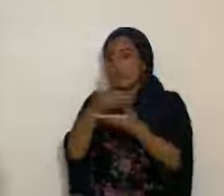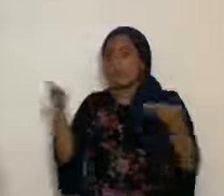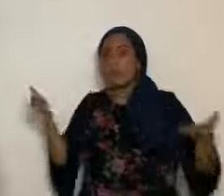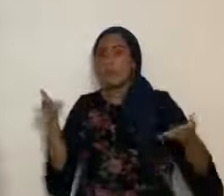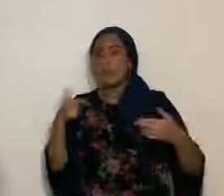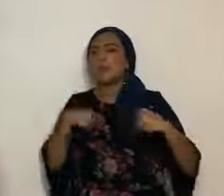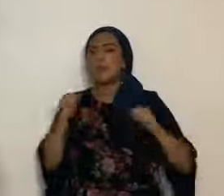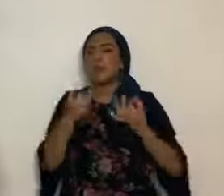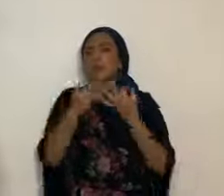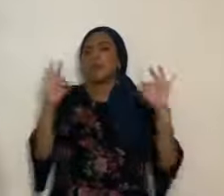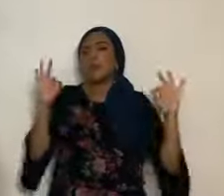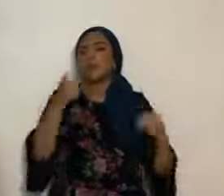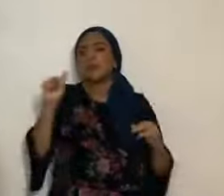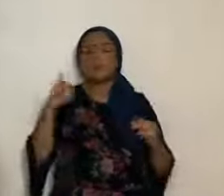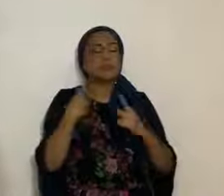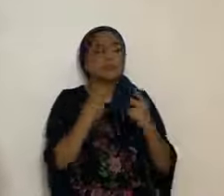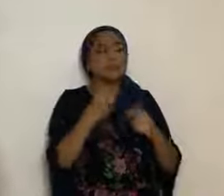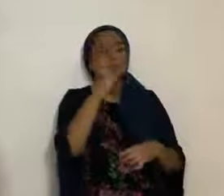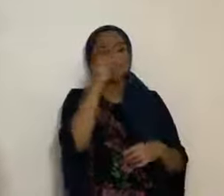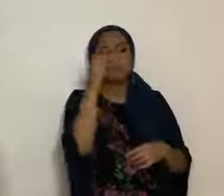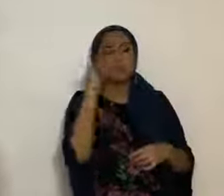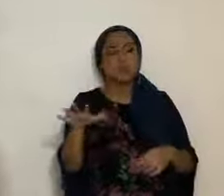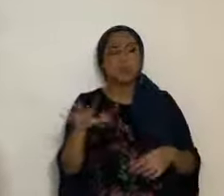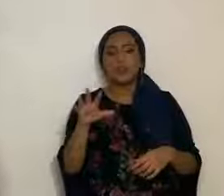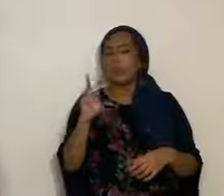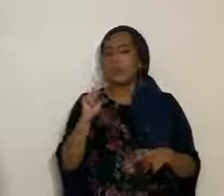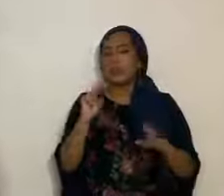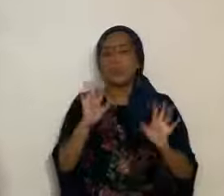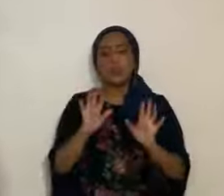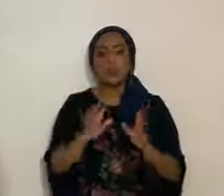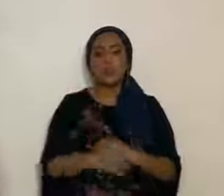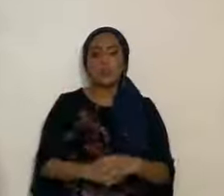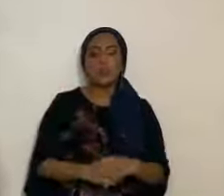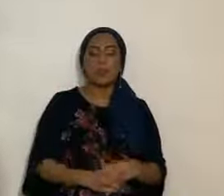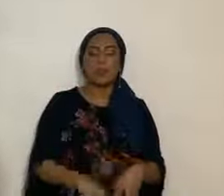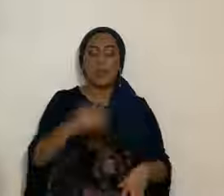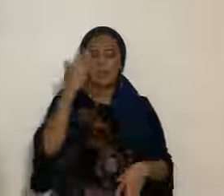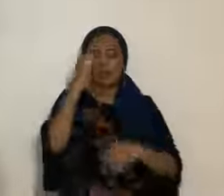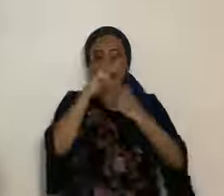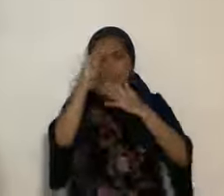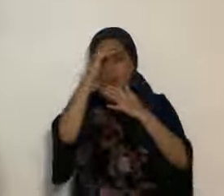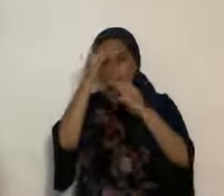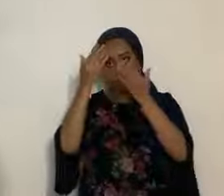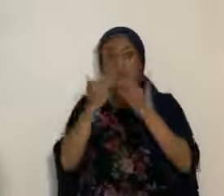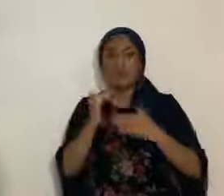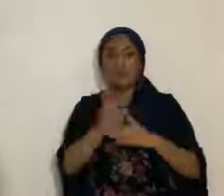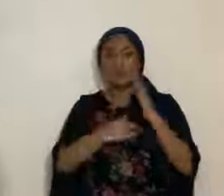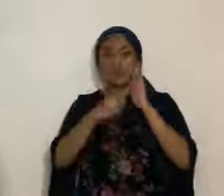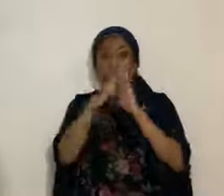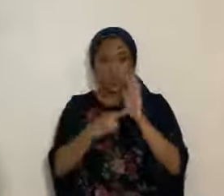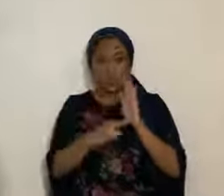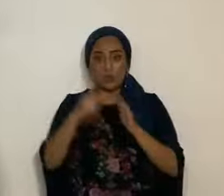libres de hacer lo que quieran. No, el Eterno nos ha puesto reglas, el Eterno nos ha dado una